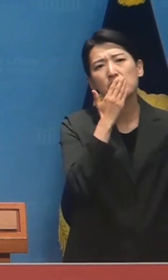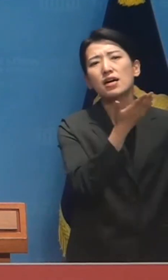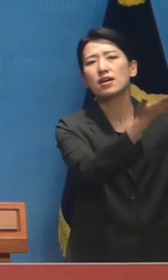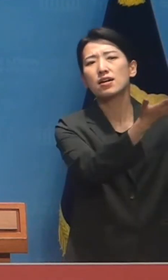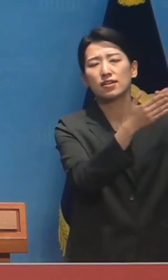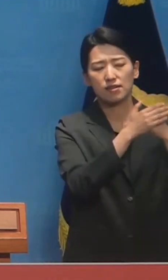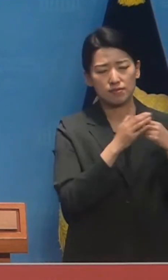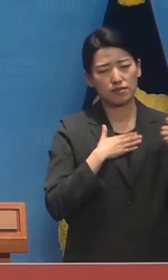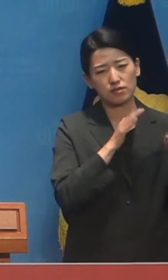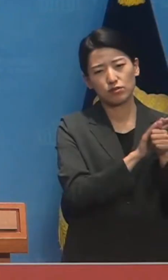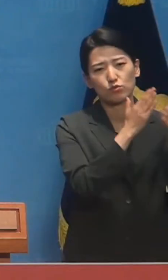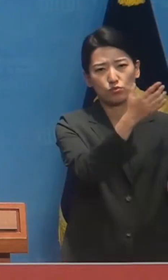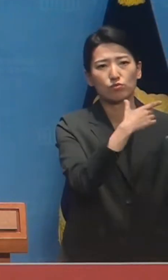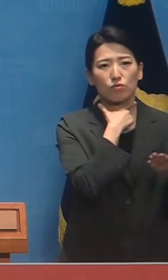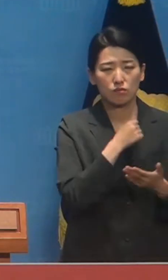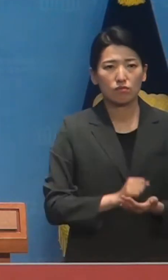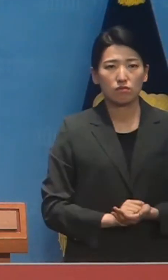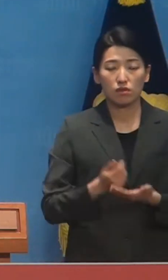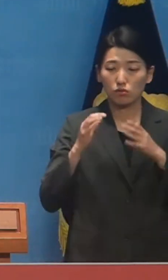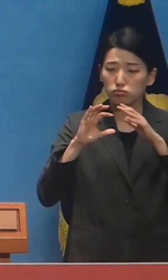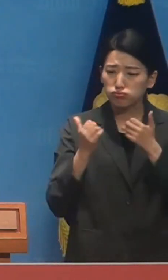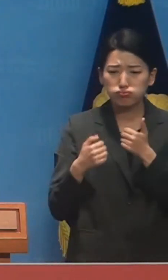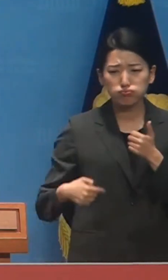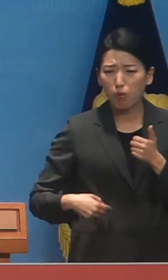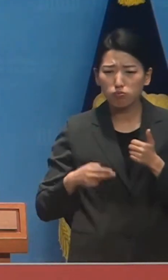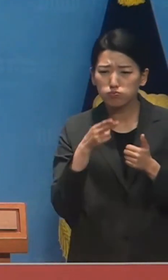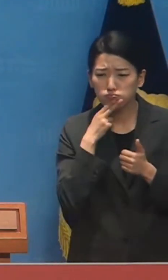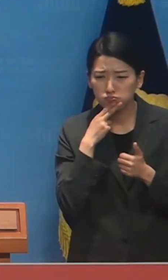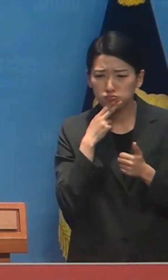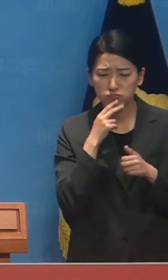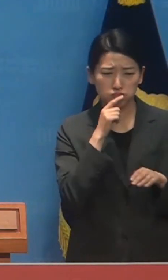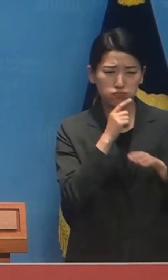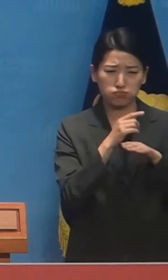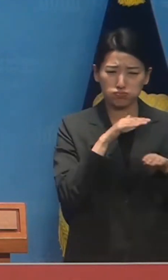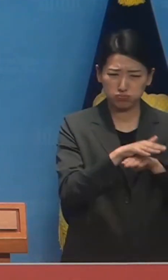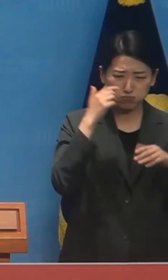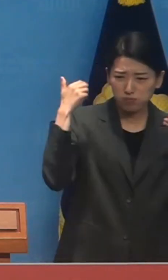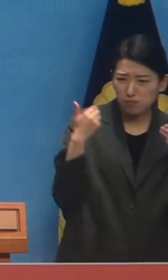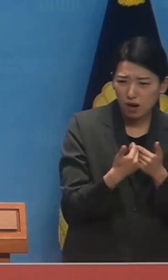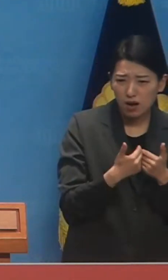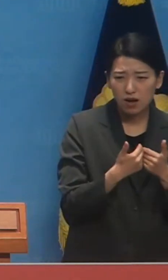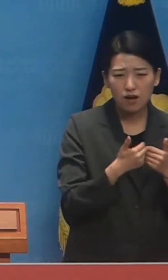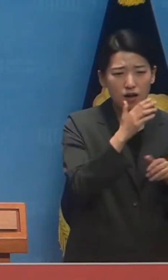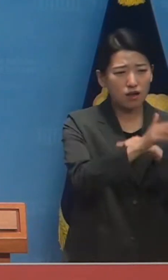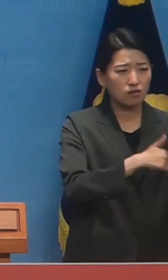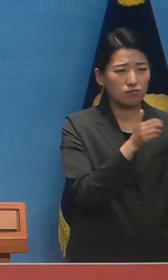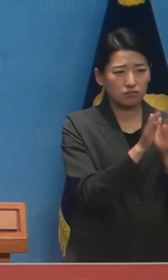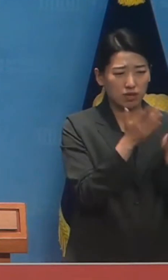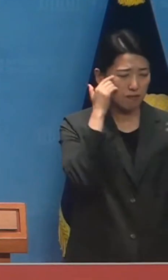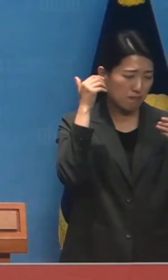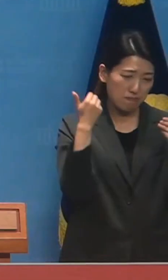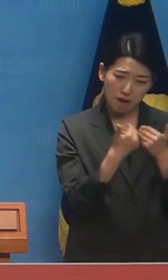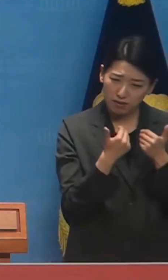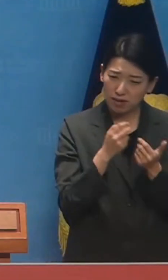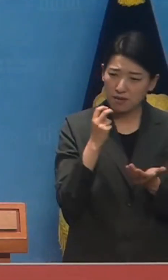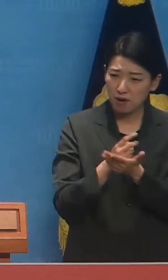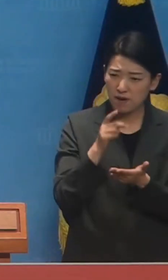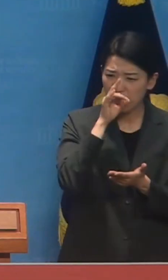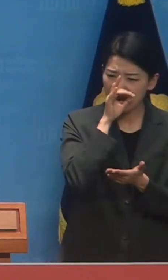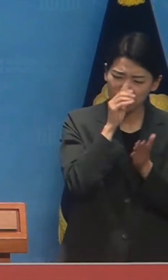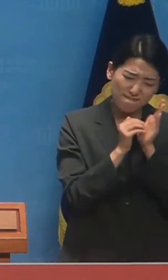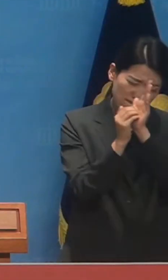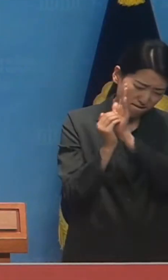섰습니다. 우리는 그동안 국회가 비양심적이고 반민주적이고 반성적인 악법을 통과하려는 것을 온몸으로